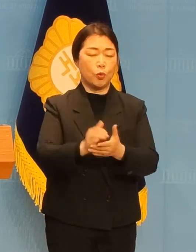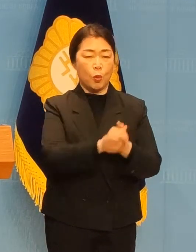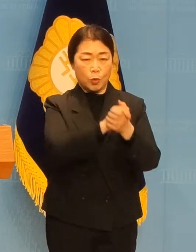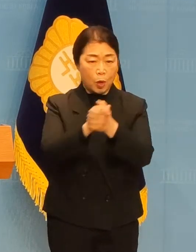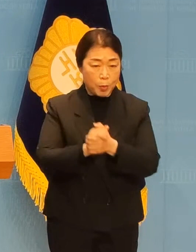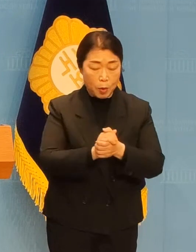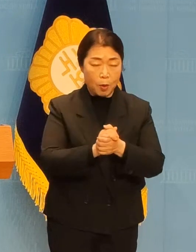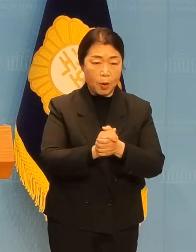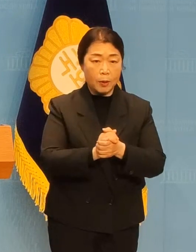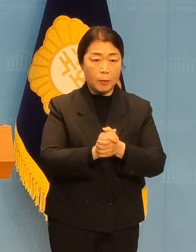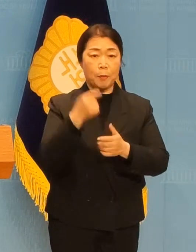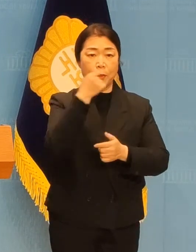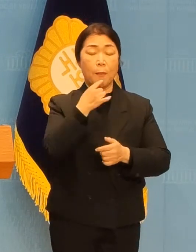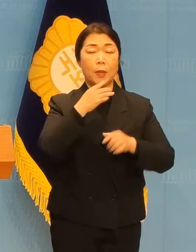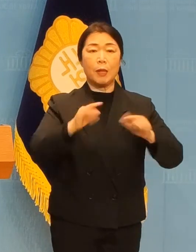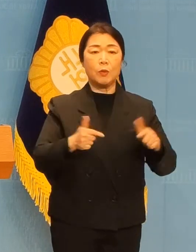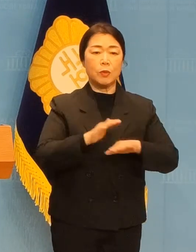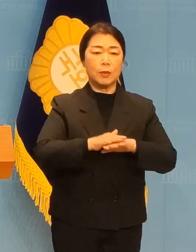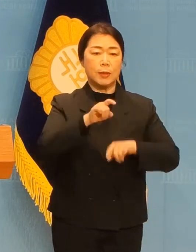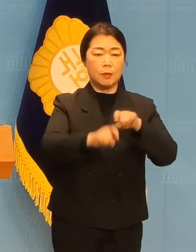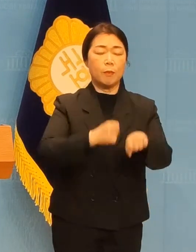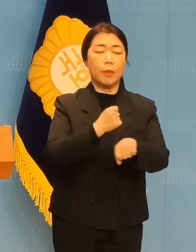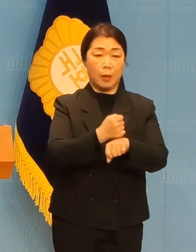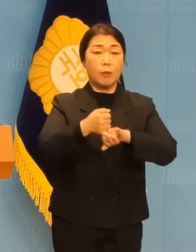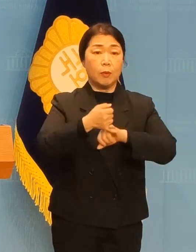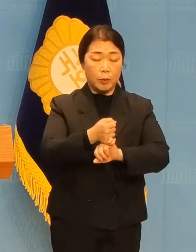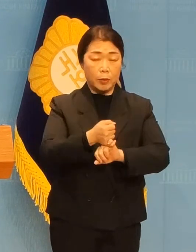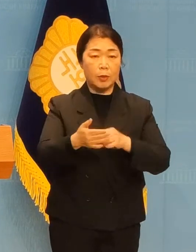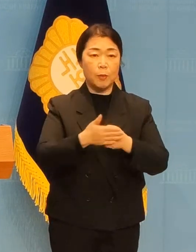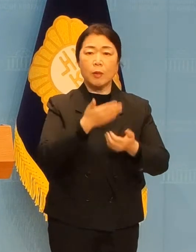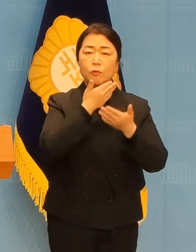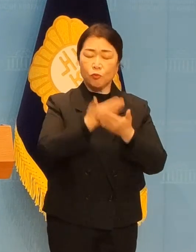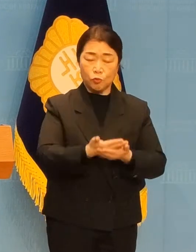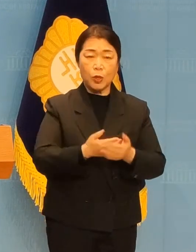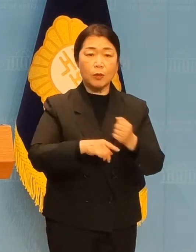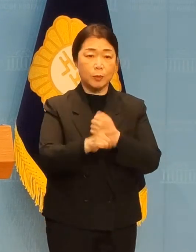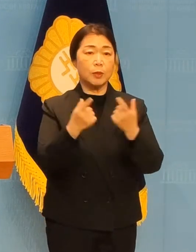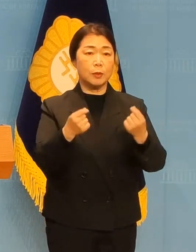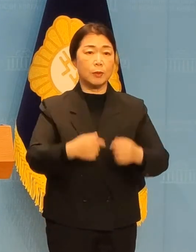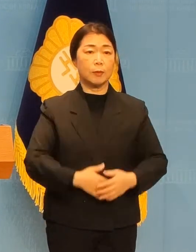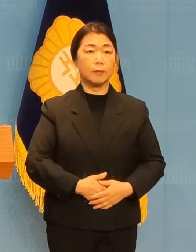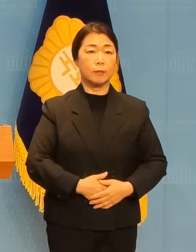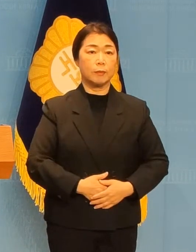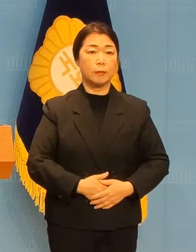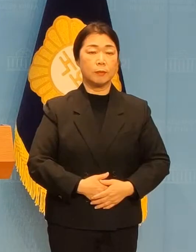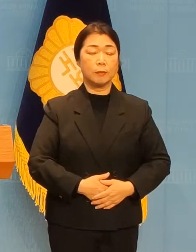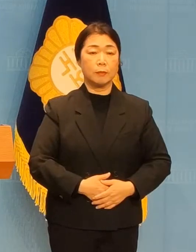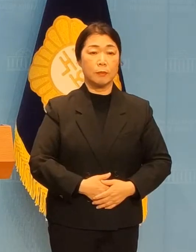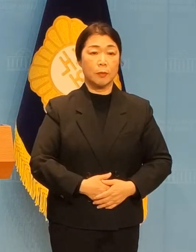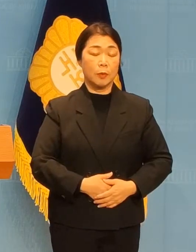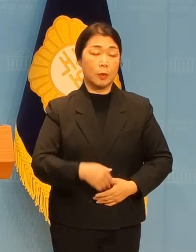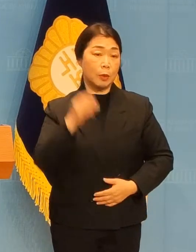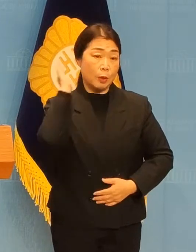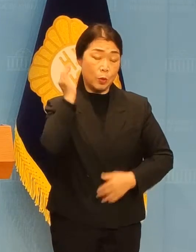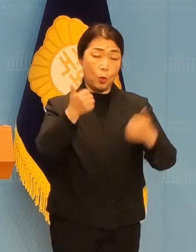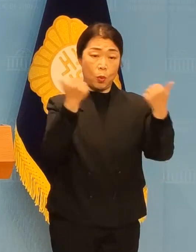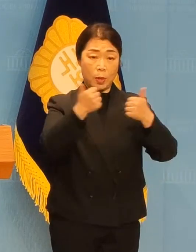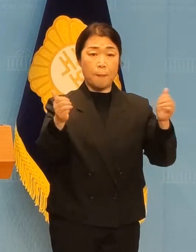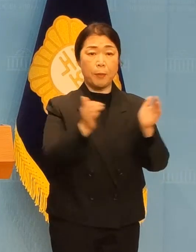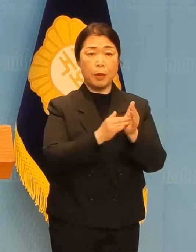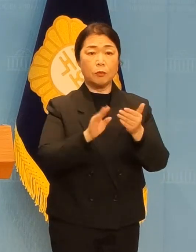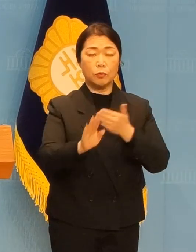실행으로 옮겼다는 점에서도 의미가 큽니다. 정상회담 직후 양국 정부 부처와 기관